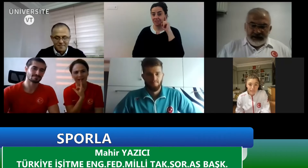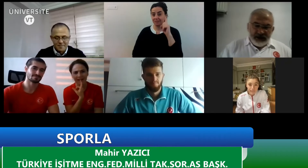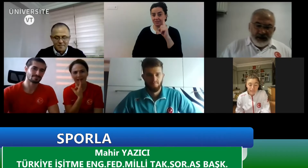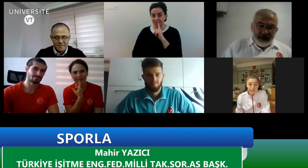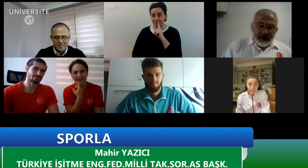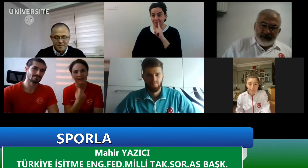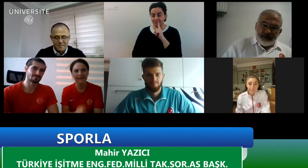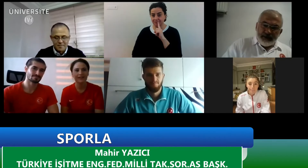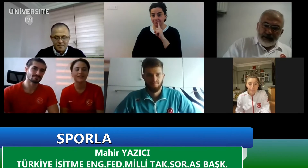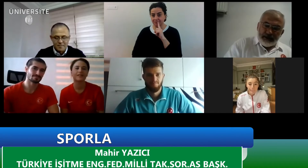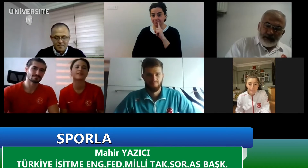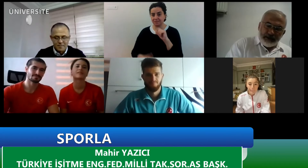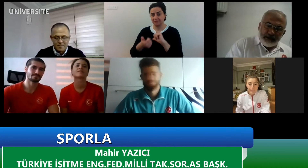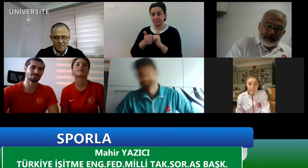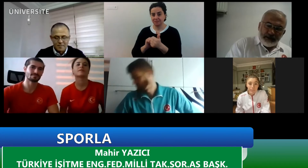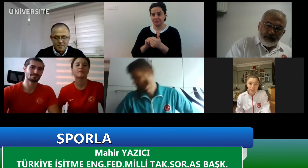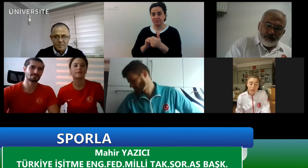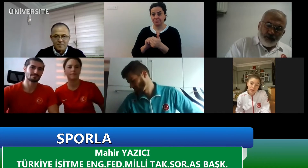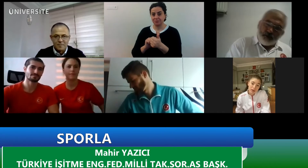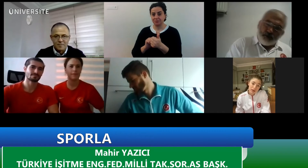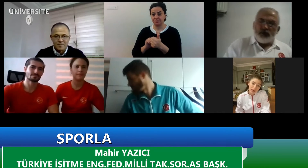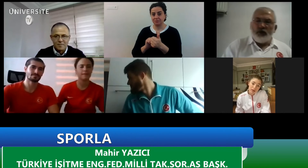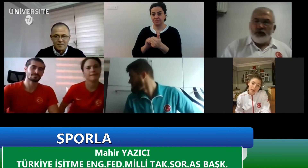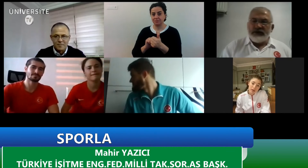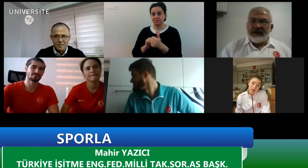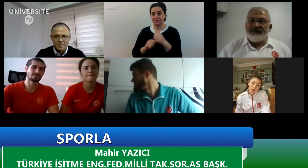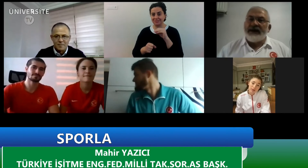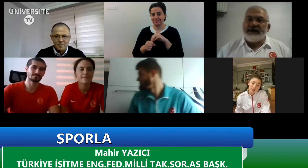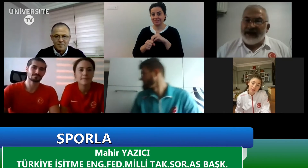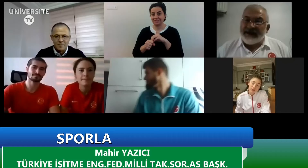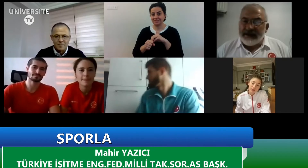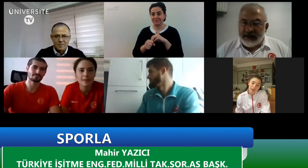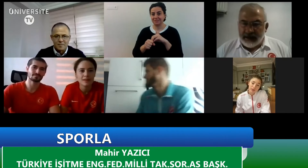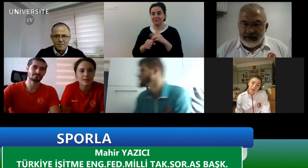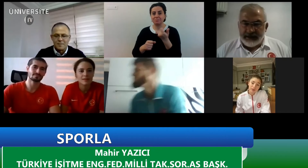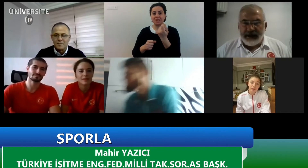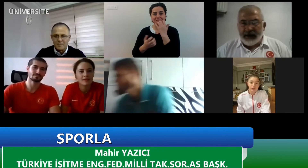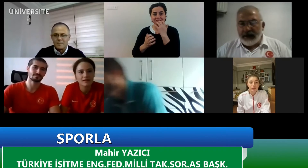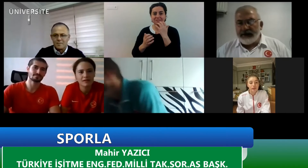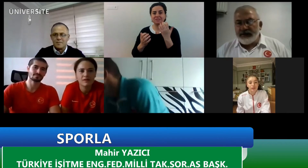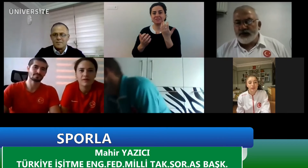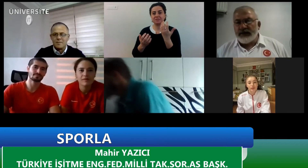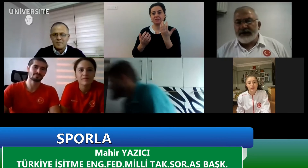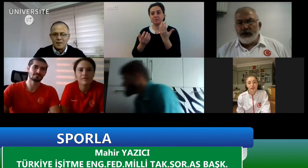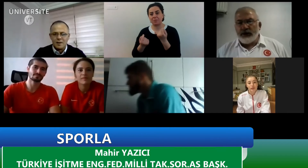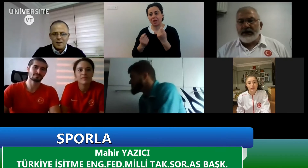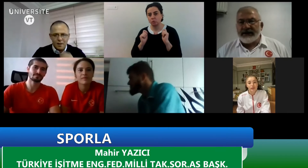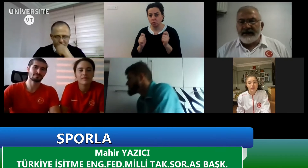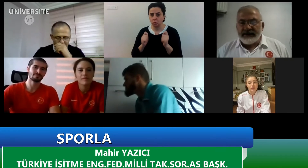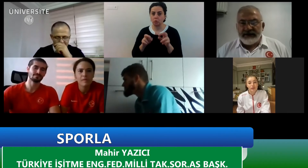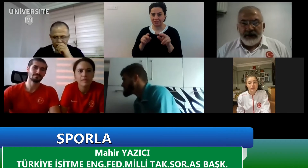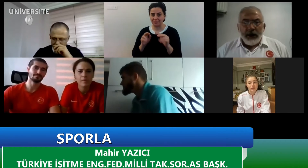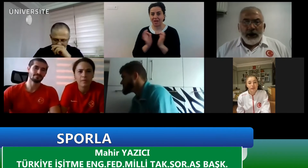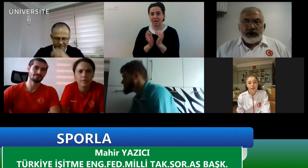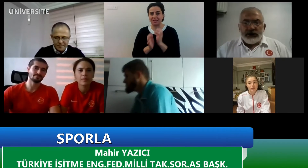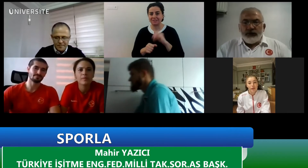engelli camianın büyük bir çoğunluğu diyelim daha dar gelirli aileler. Yani ailevi durumları iyi olanlar da